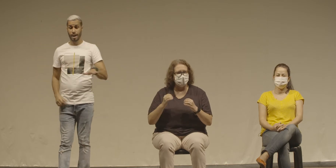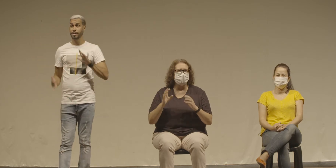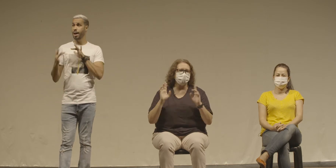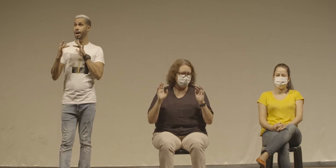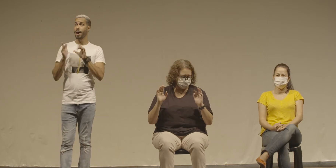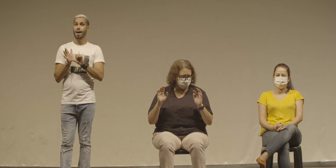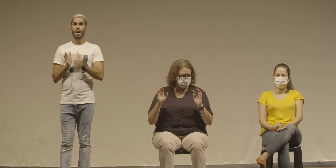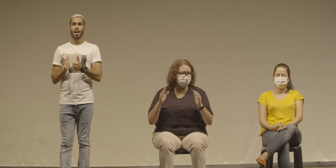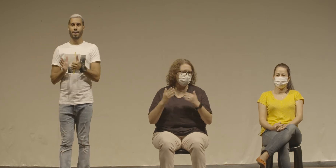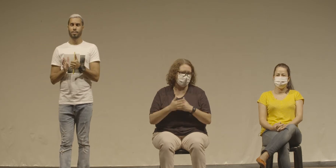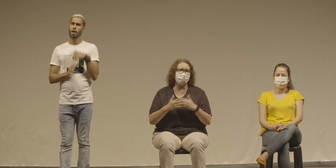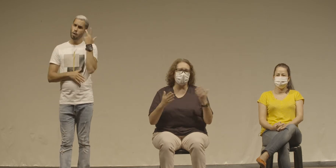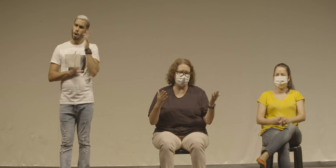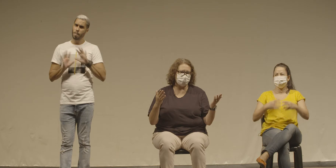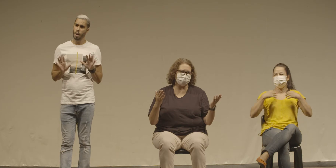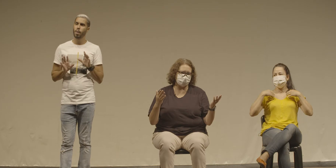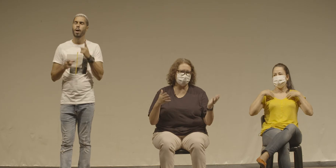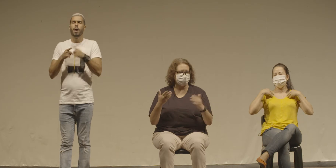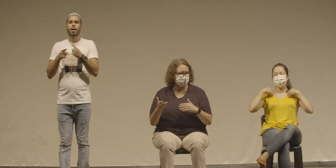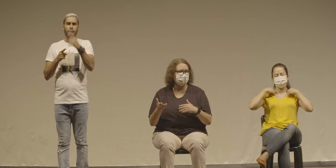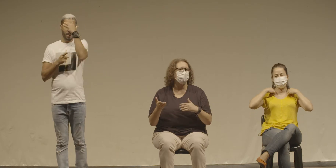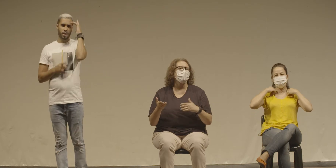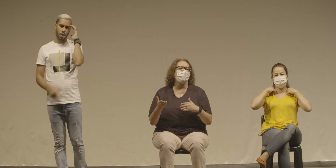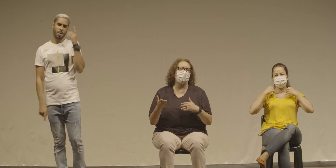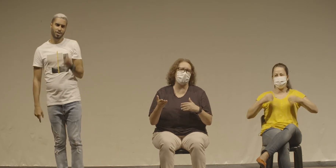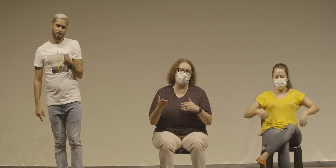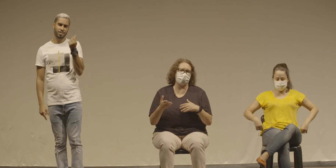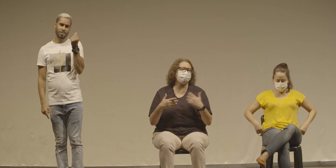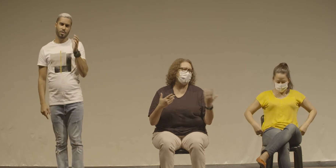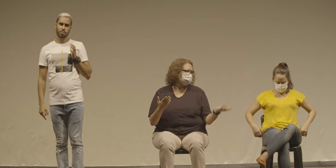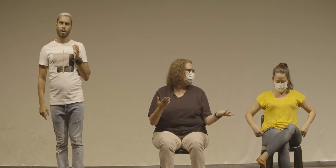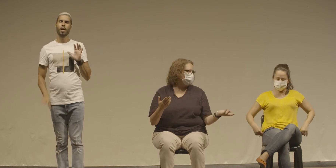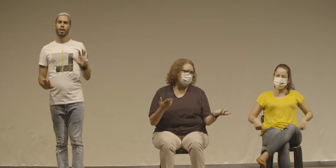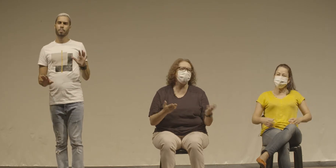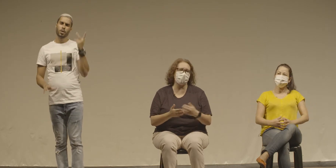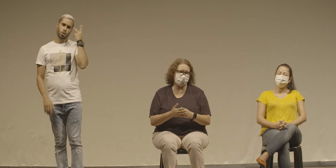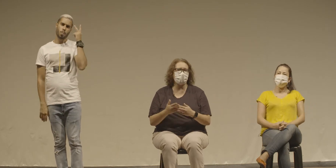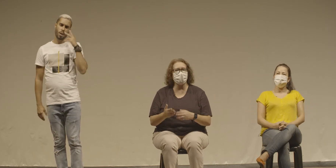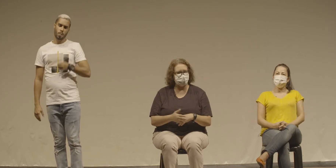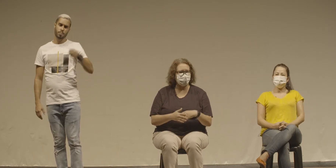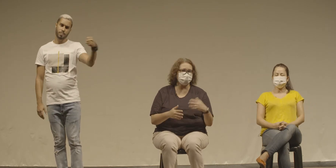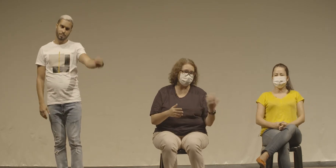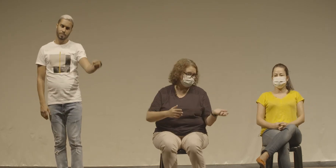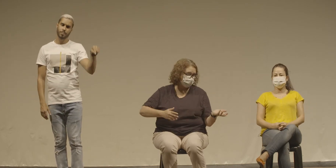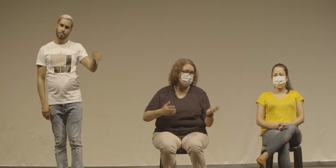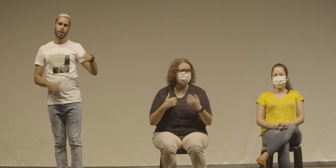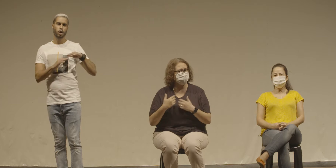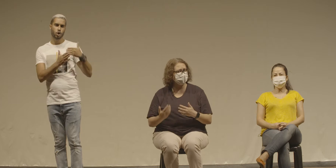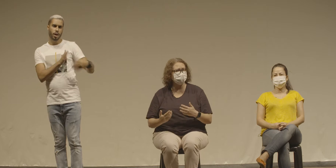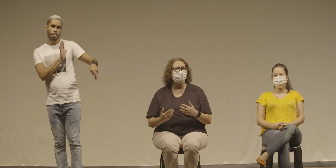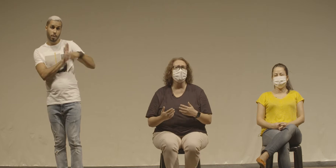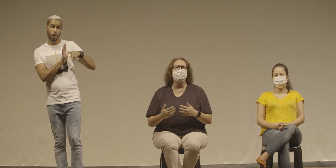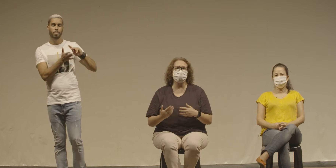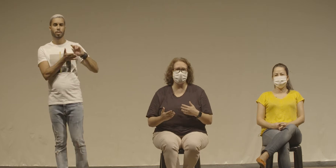contato, normalmente, porque quem tem condição financeira, tem escolinhas, os pais né? Normalmente, né, colocam a criança numa escolinha. A gente